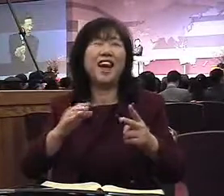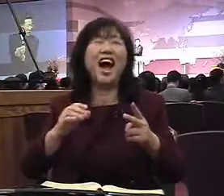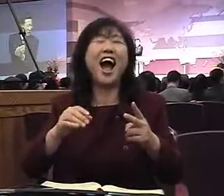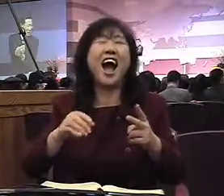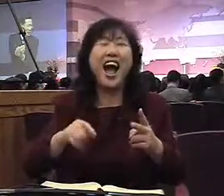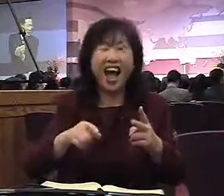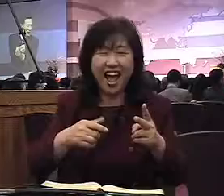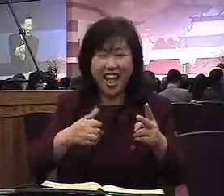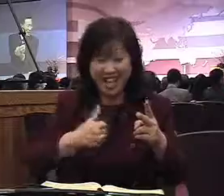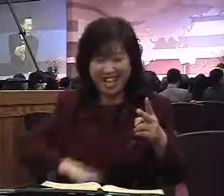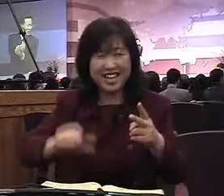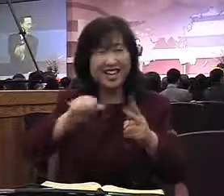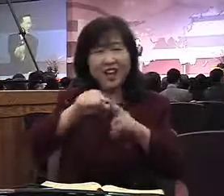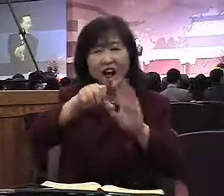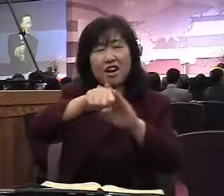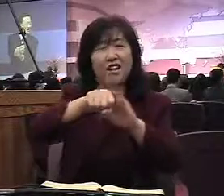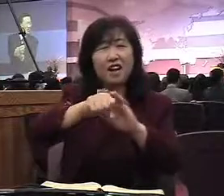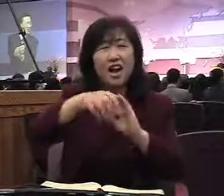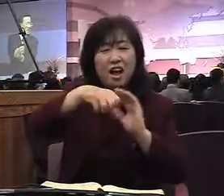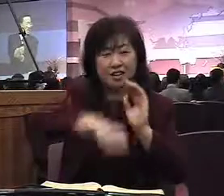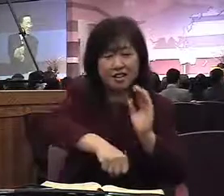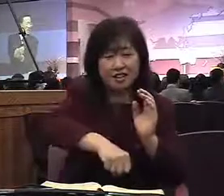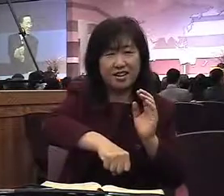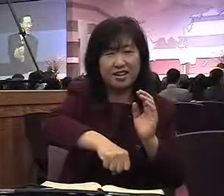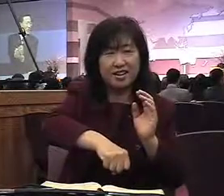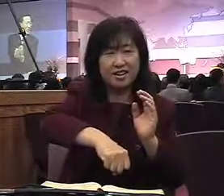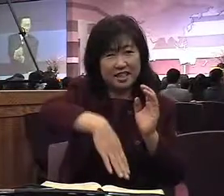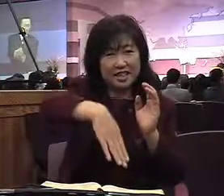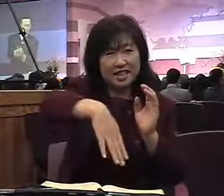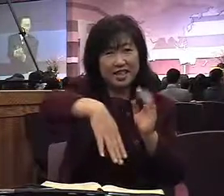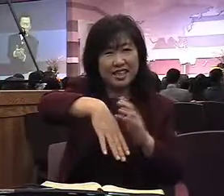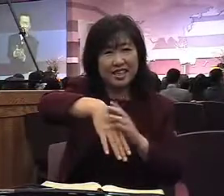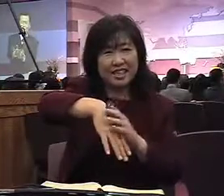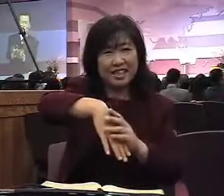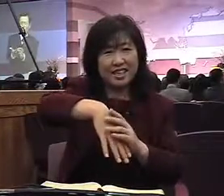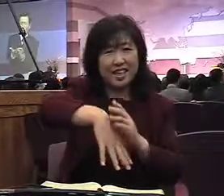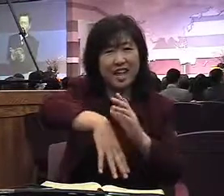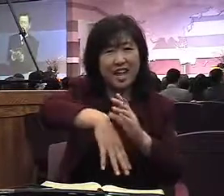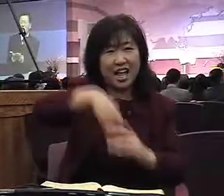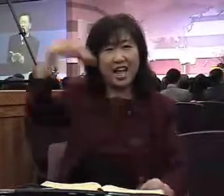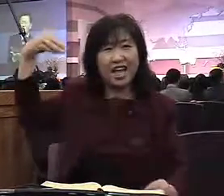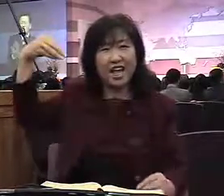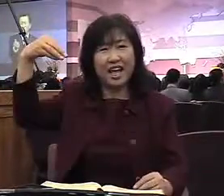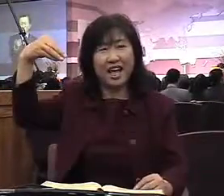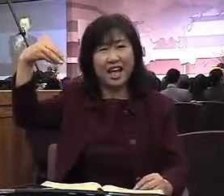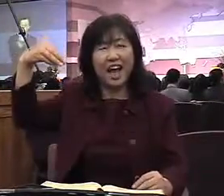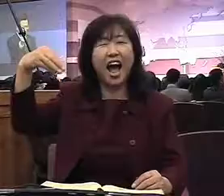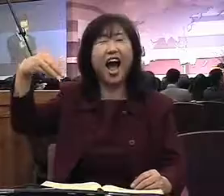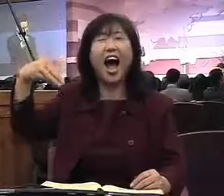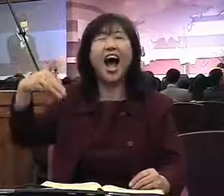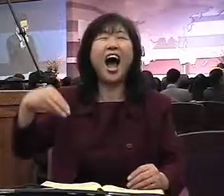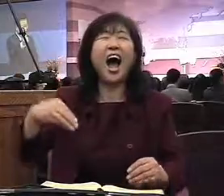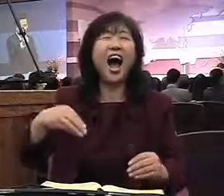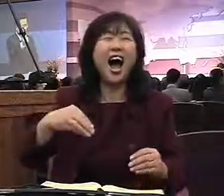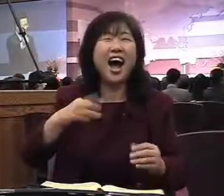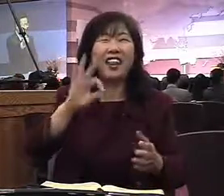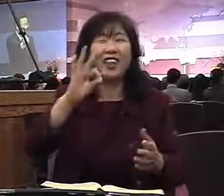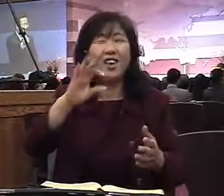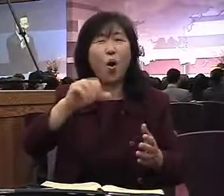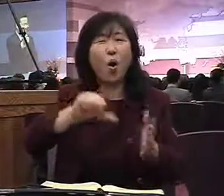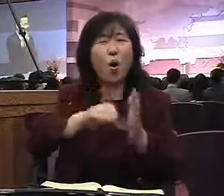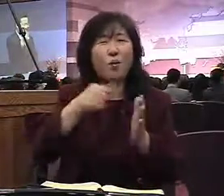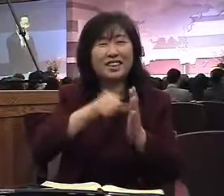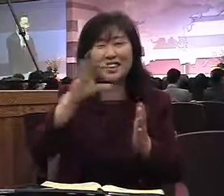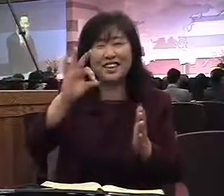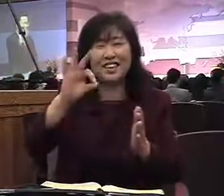있습니다. 주먹을 쥐고 있습니다. 야, 너 왜 손 펴봐. 500원짜리 동전을 손에